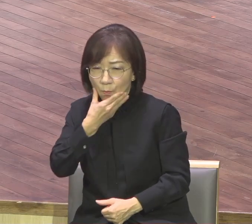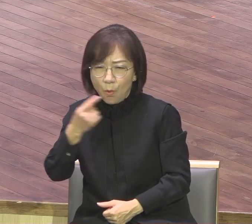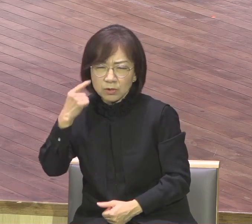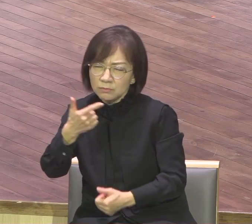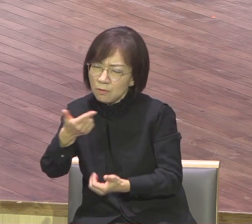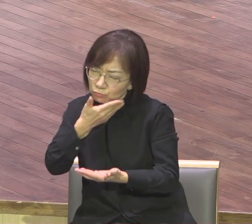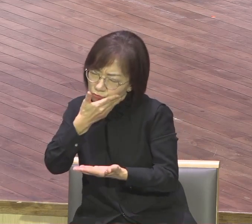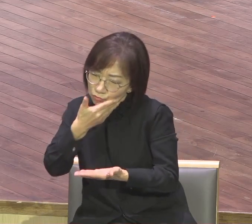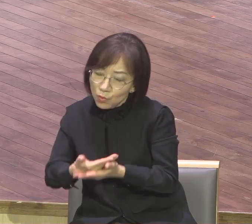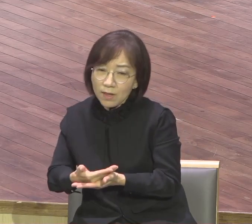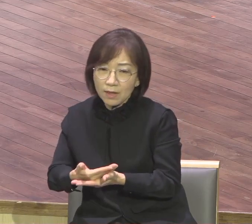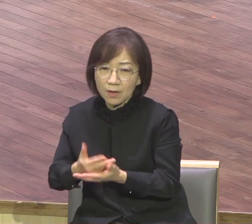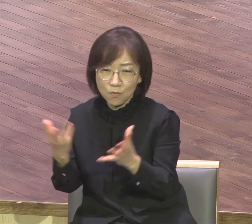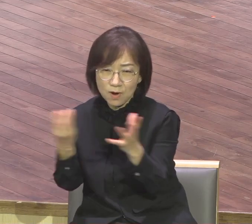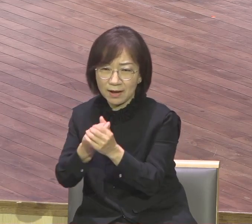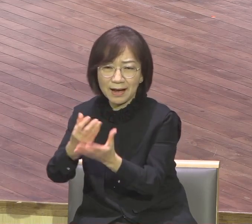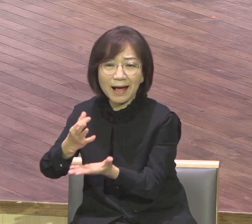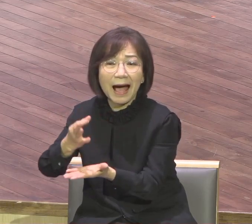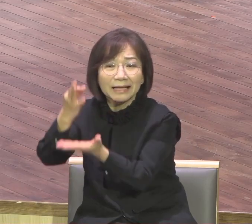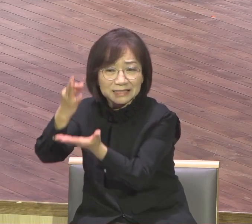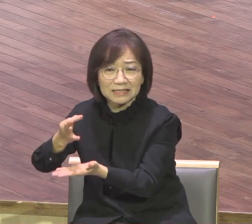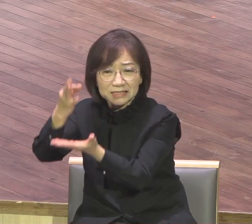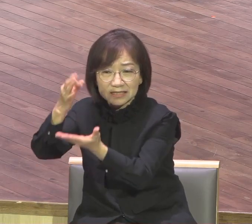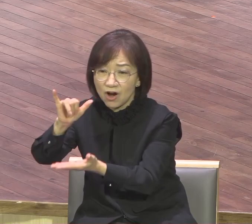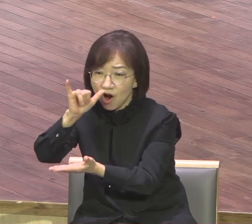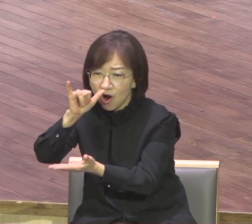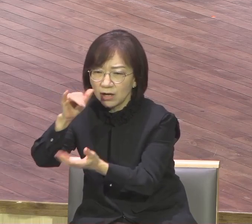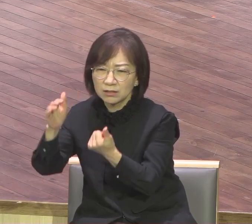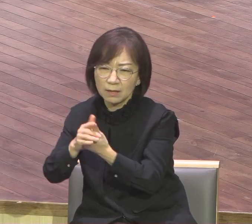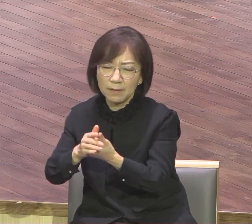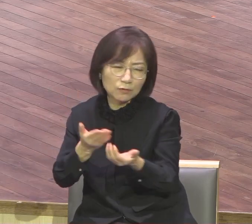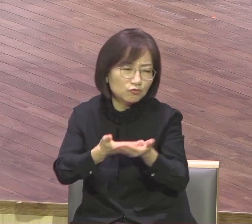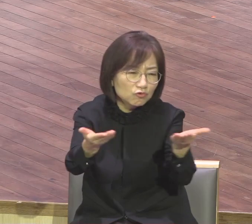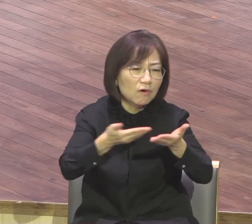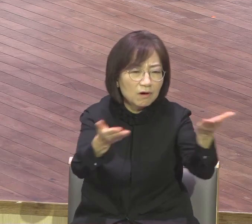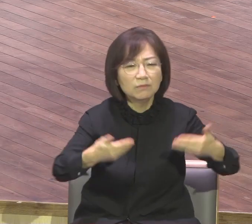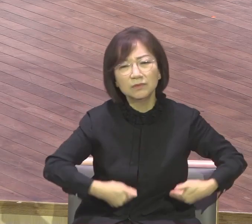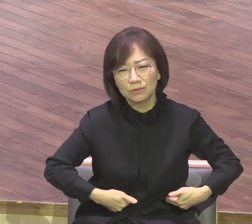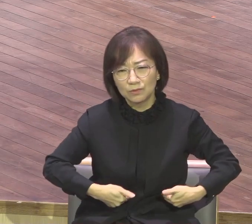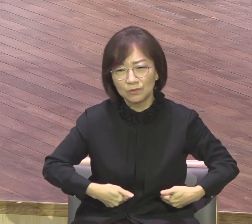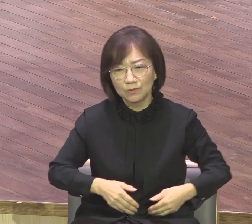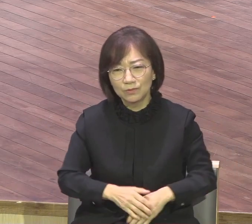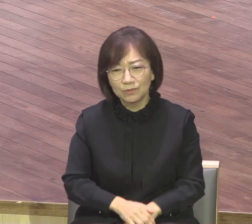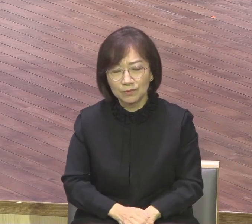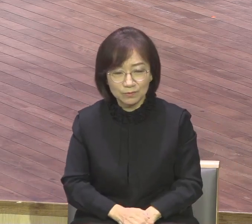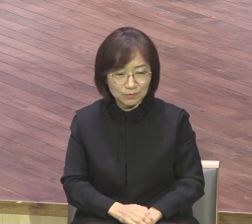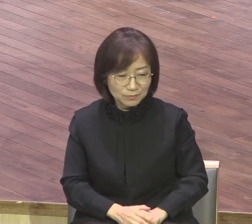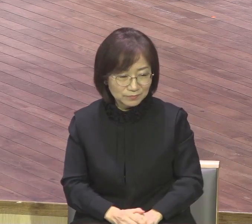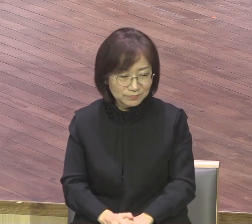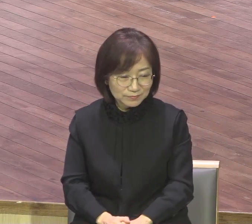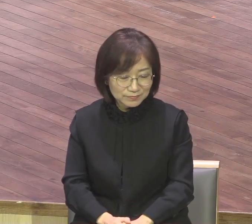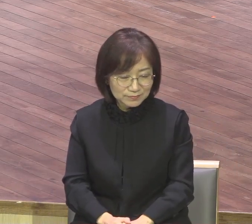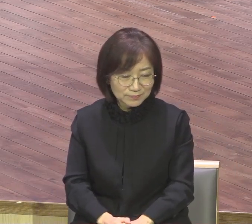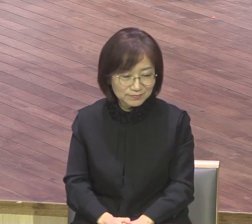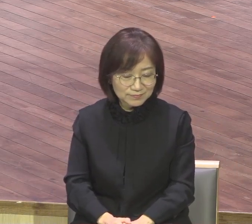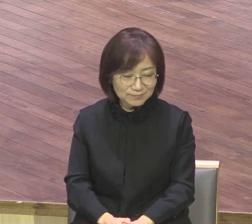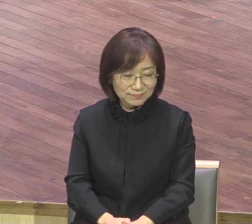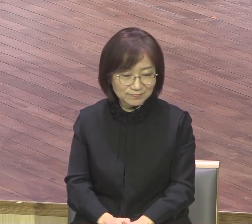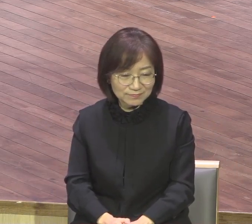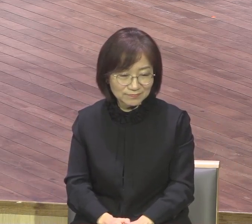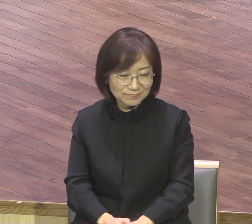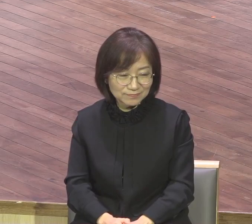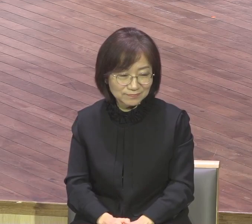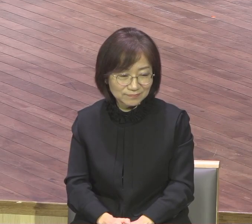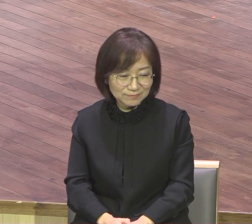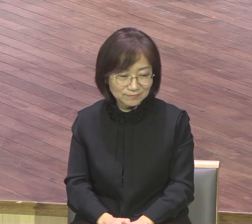Porque este evangelio tiene un absoluto valor. Porque es muy importante. 아니, 제가 어제 그,